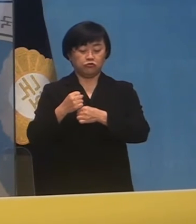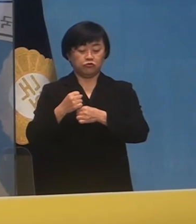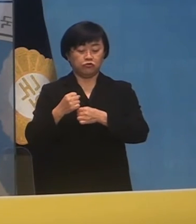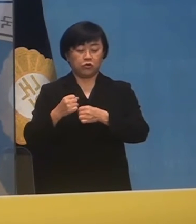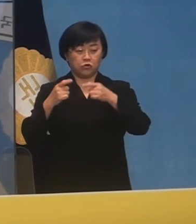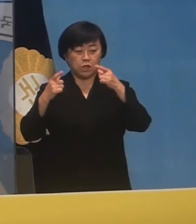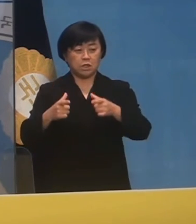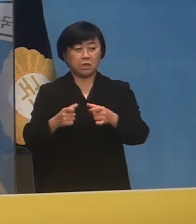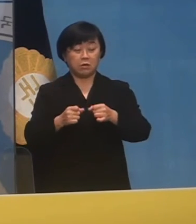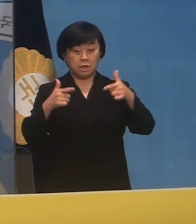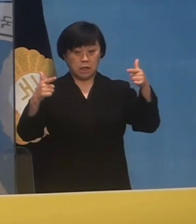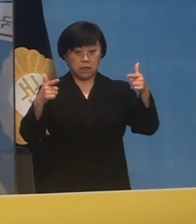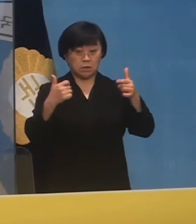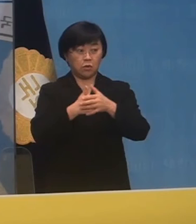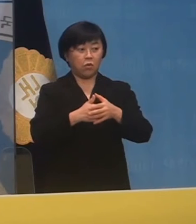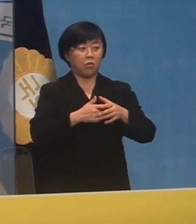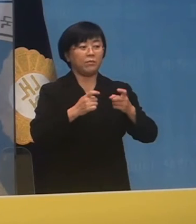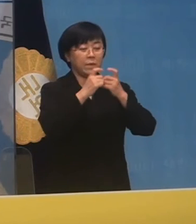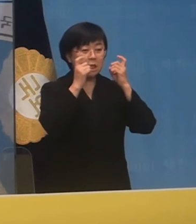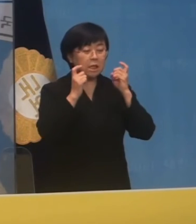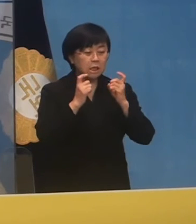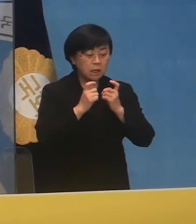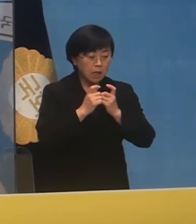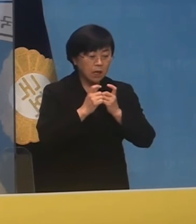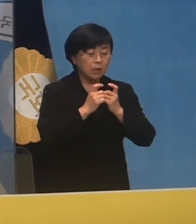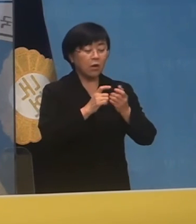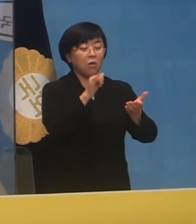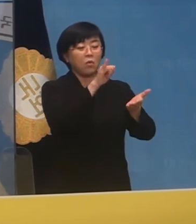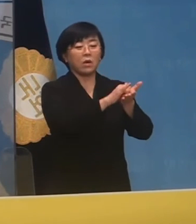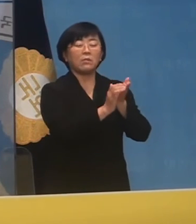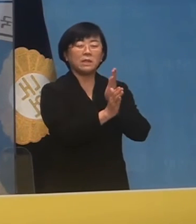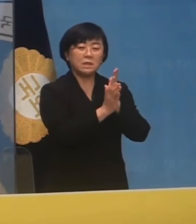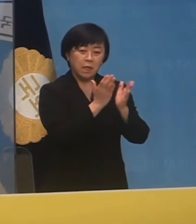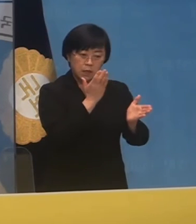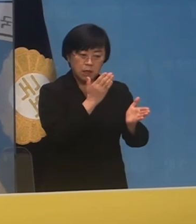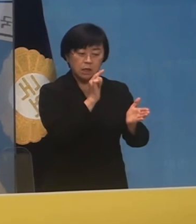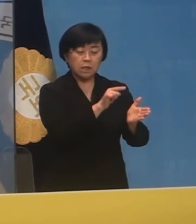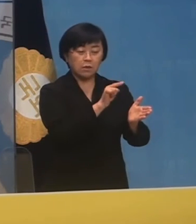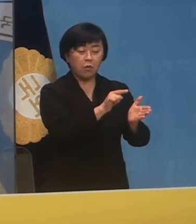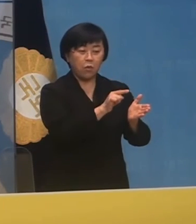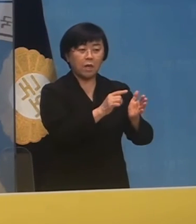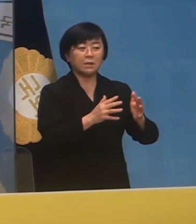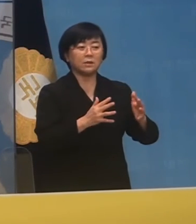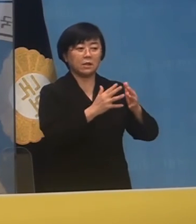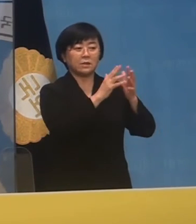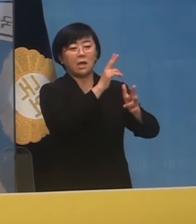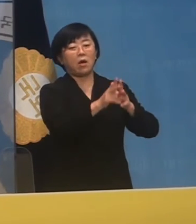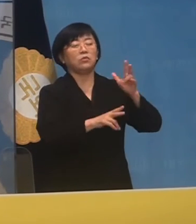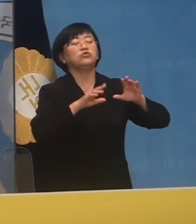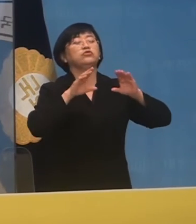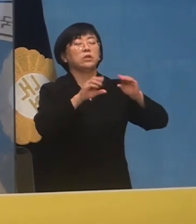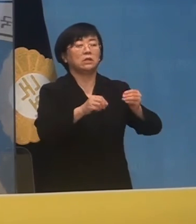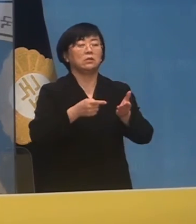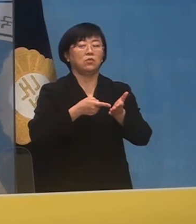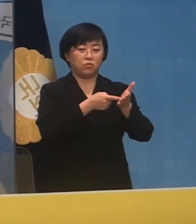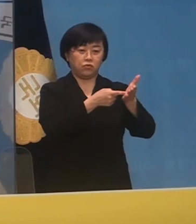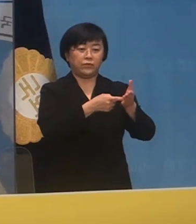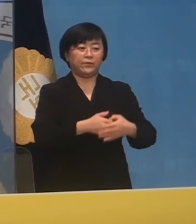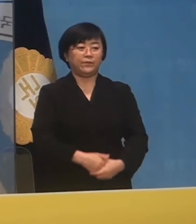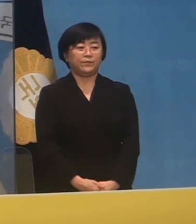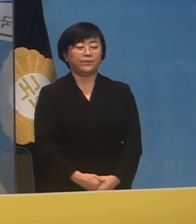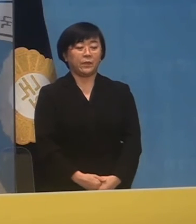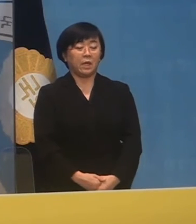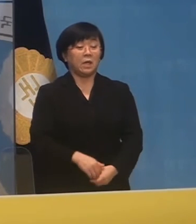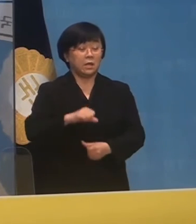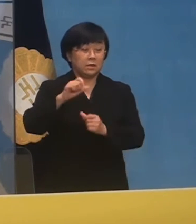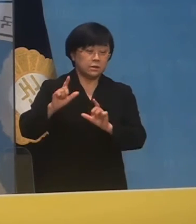확장에 기여하고 독립적인 민간공항에 부합하지 않는 새만금 신공항 건설 사업의 중단을 요구합니다.